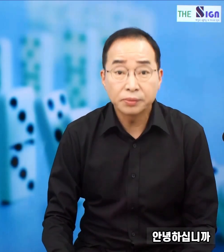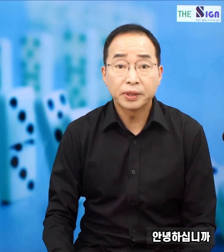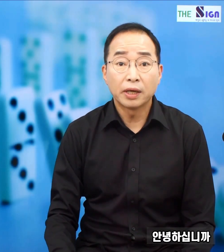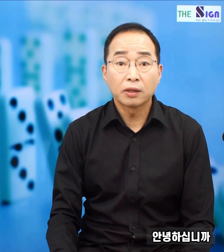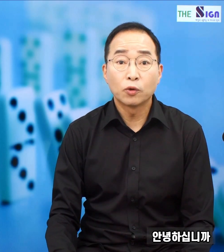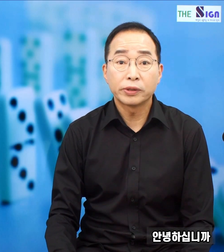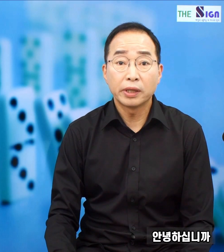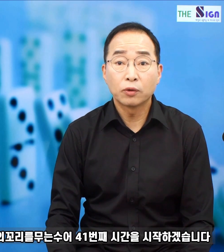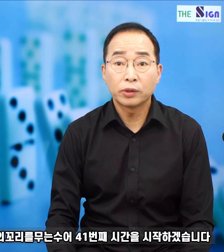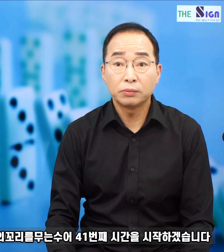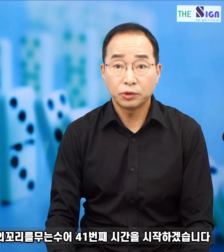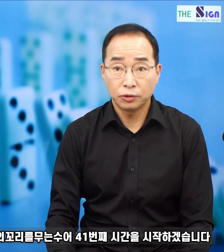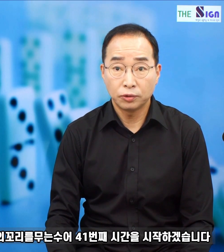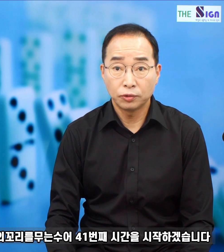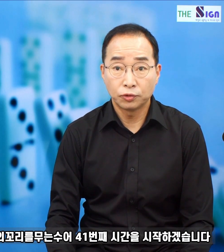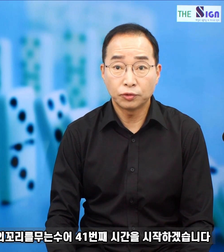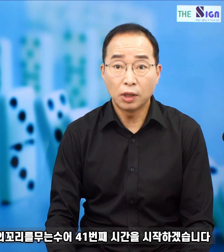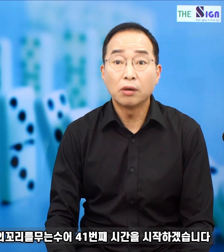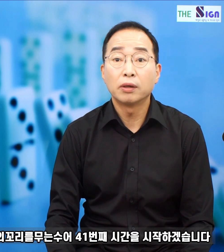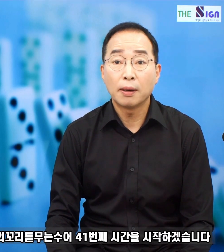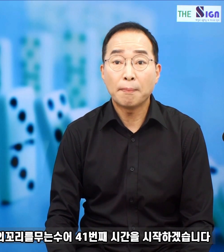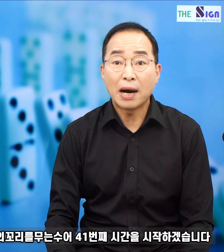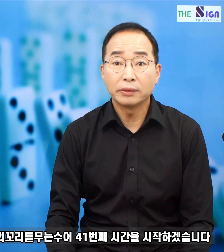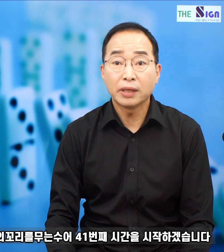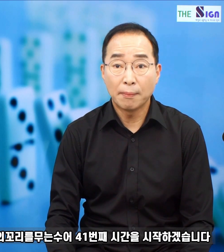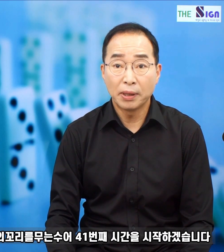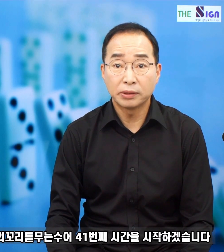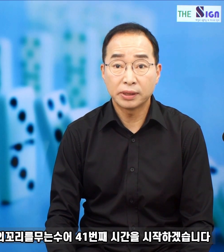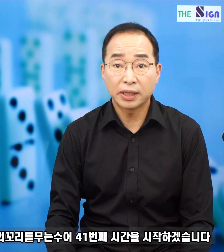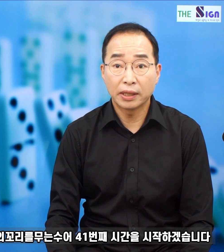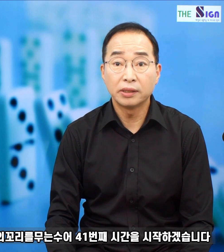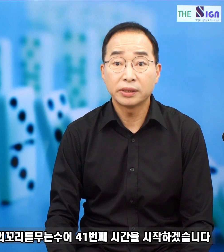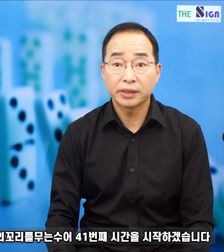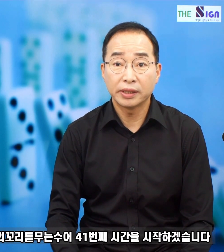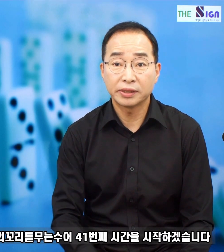안녕하십니까. 꼬리에 꼬리를 무는 수어 41번째 시간을 시작하겠습니다.